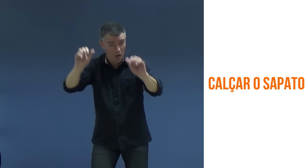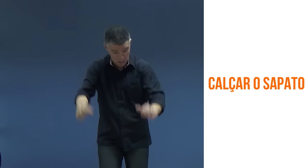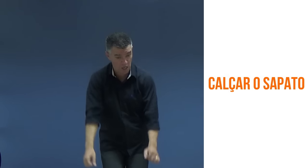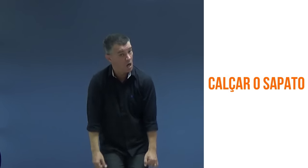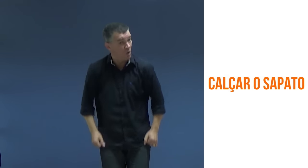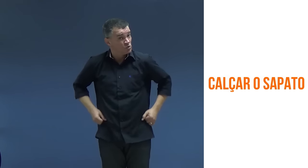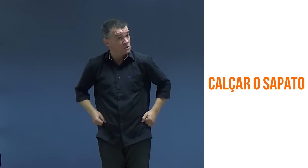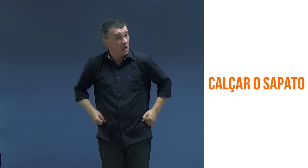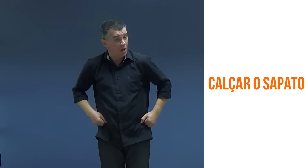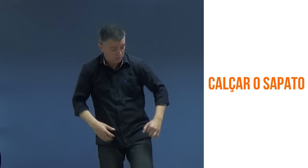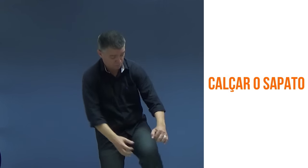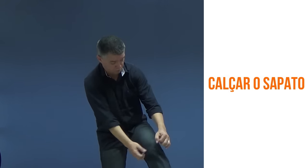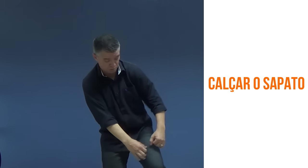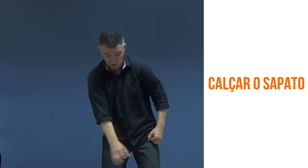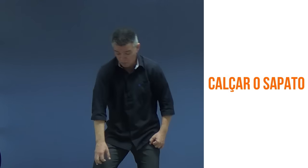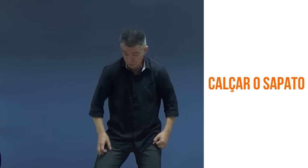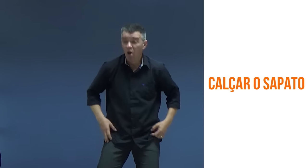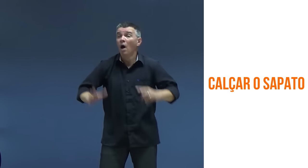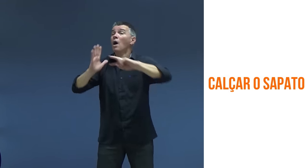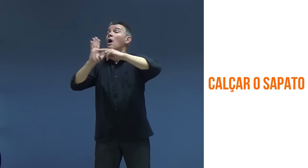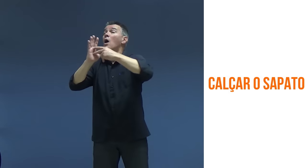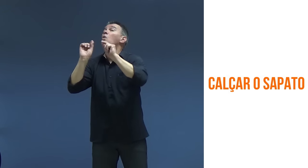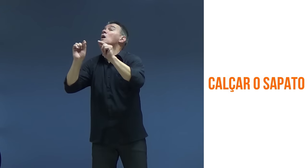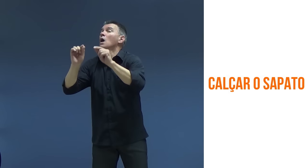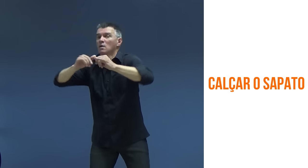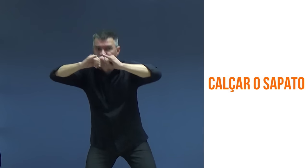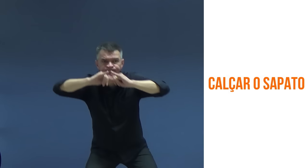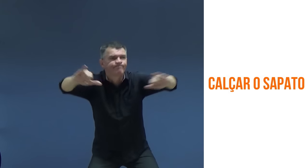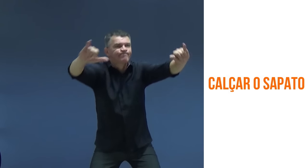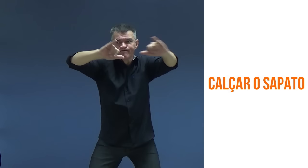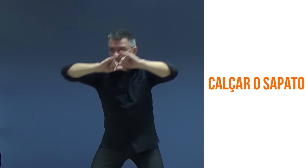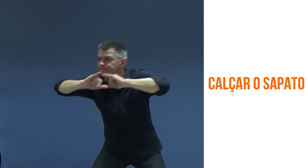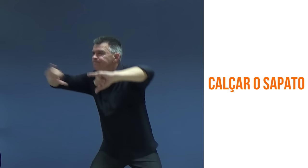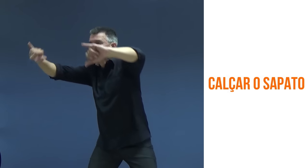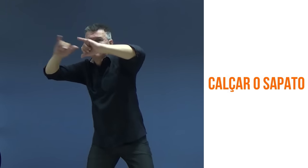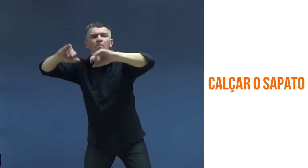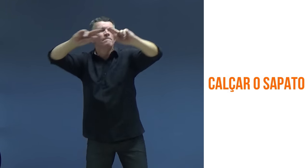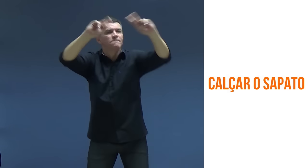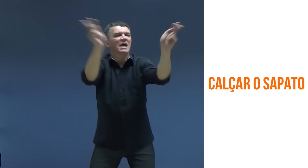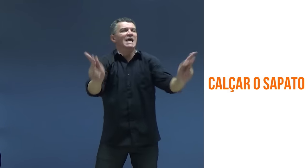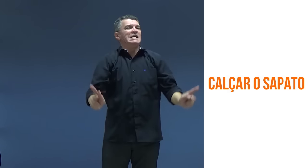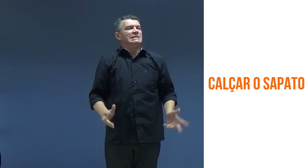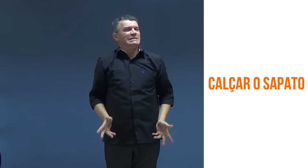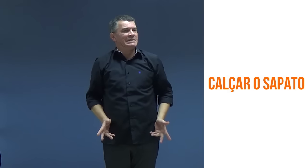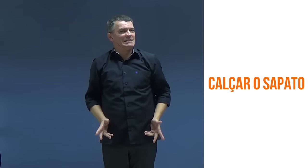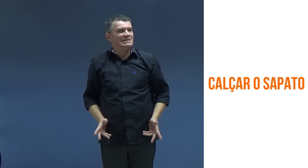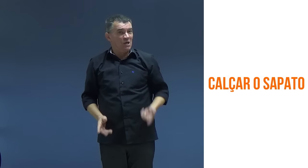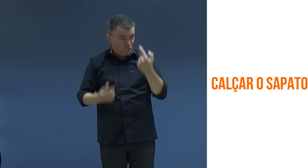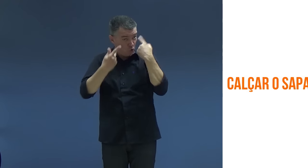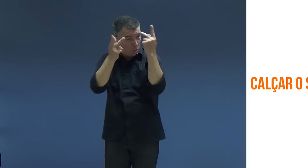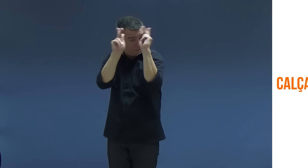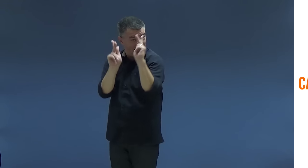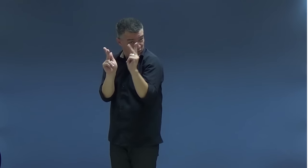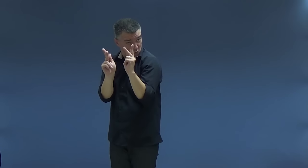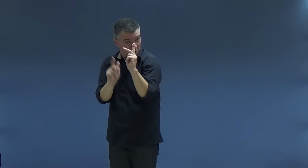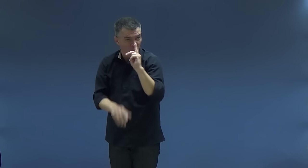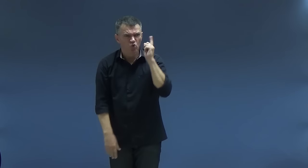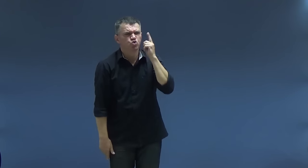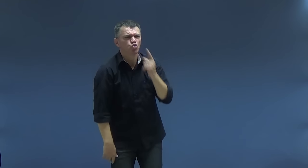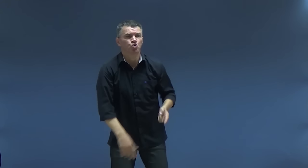Você viu lá que eu falei? Né? Calçar o sapato pra estar anunciando a paz de Deus. Você viu?